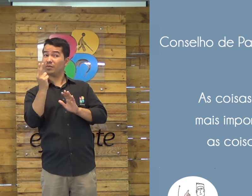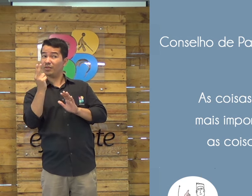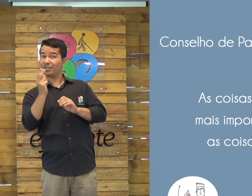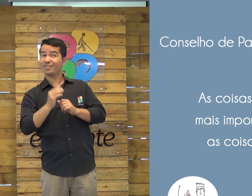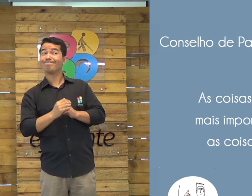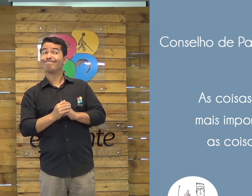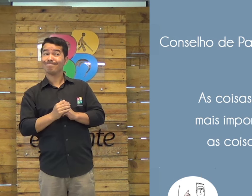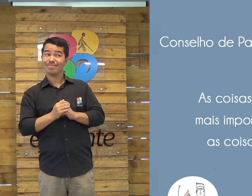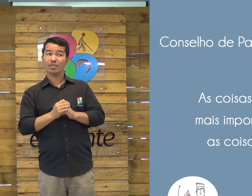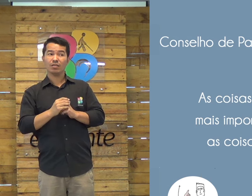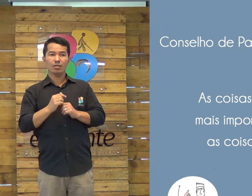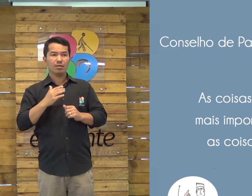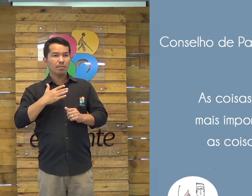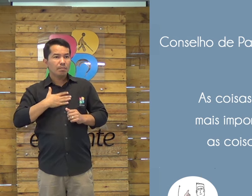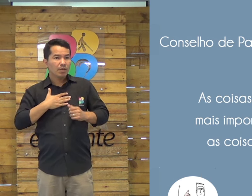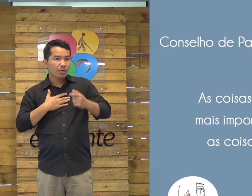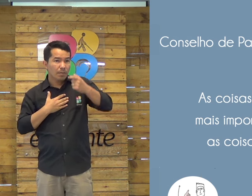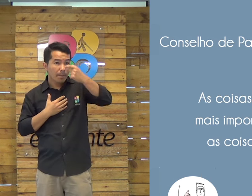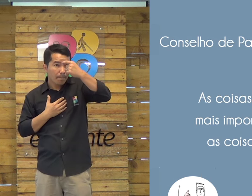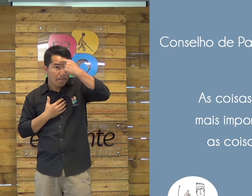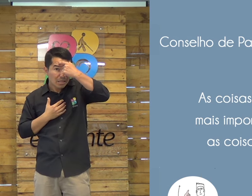capítulo 3, versículo 2.